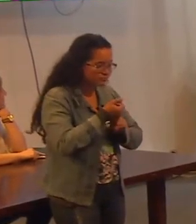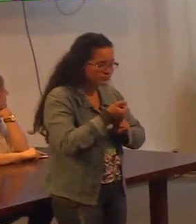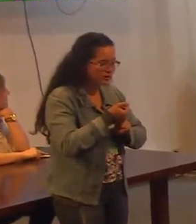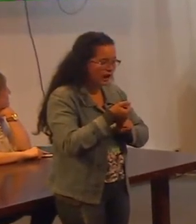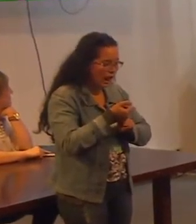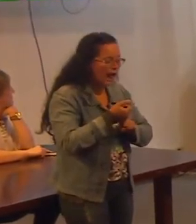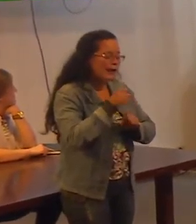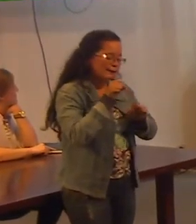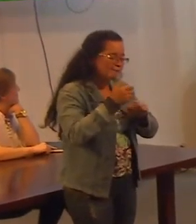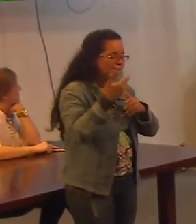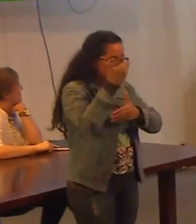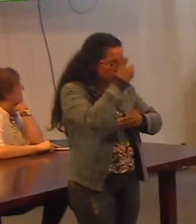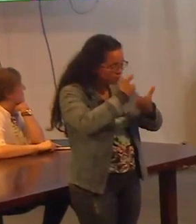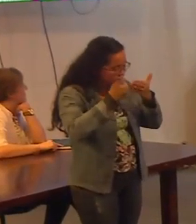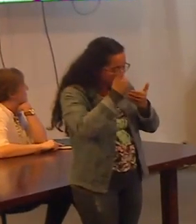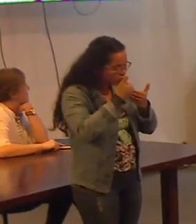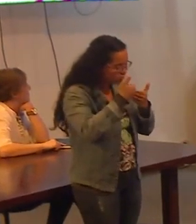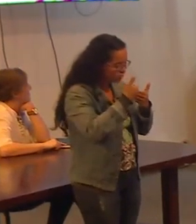esos análisis